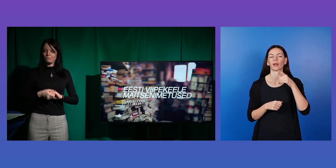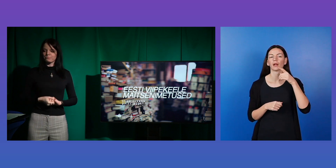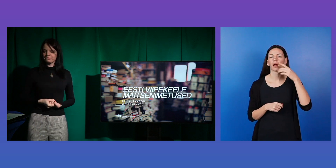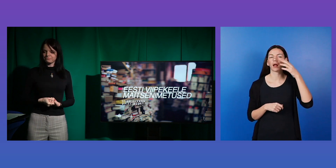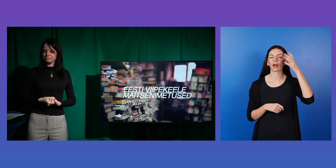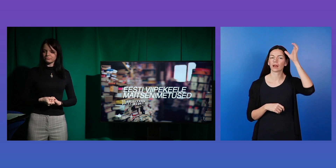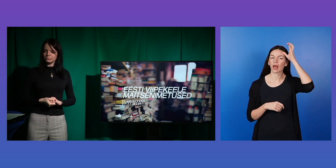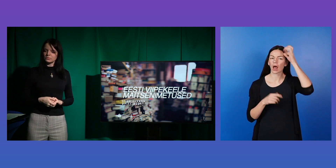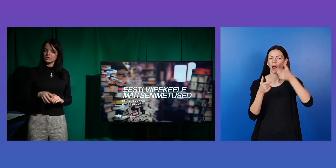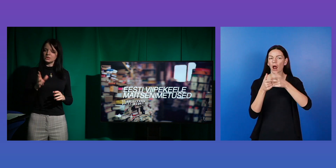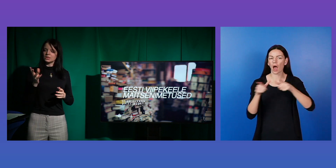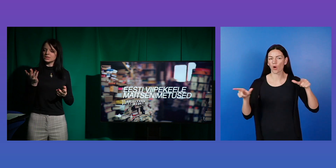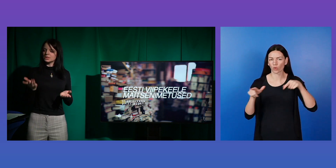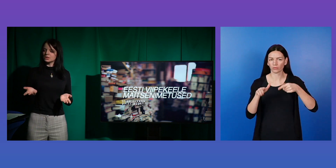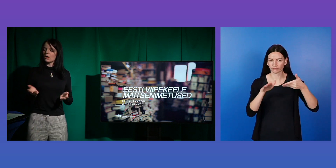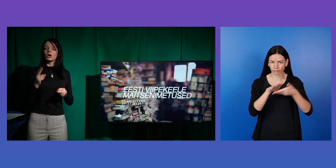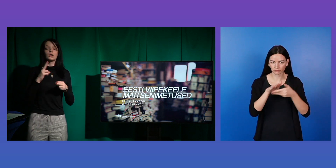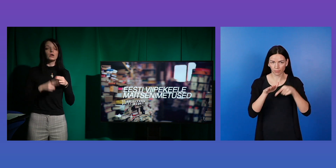keeleteaduste erialal.